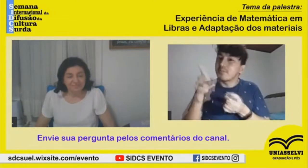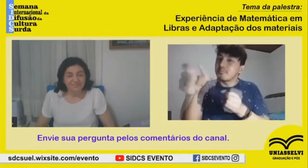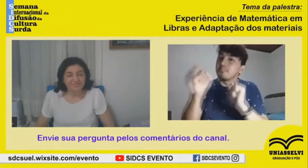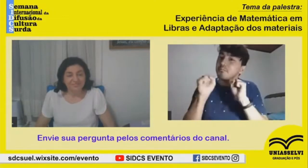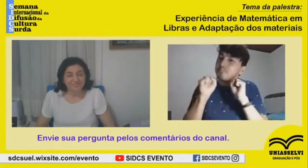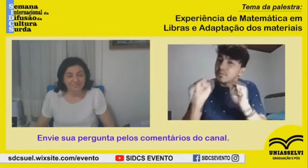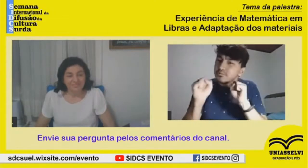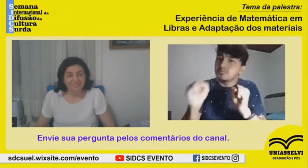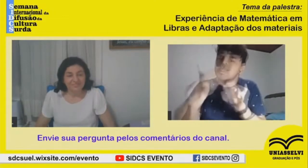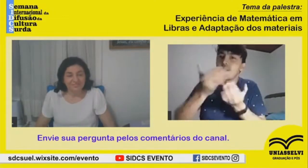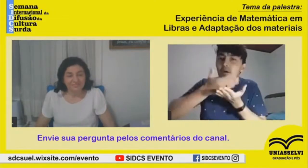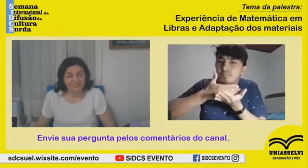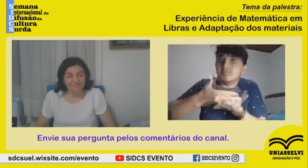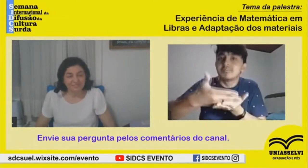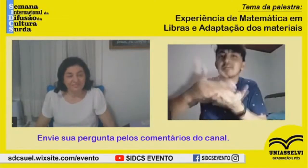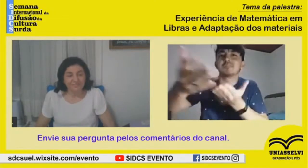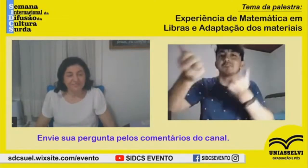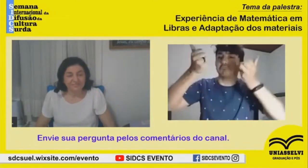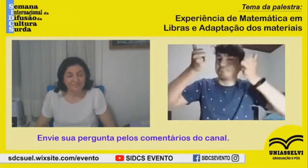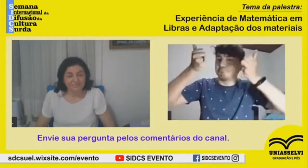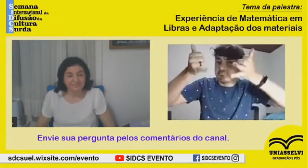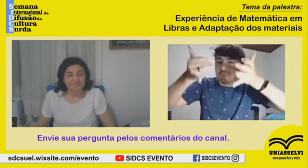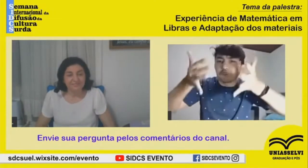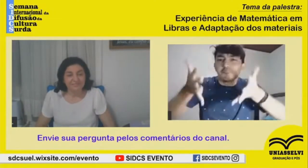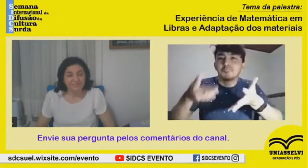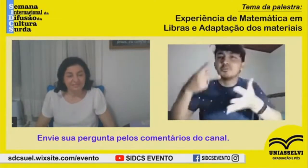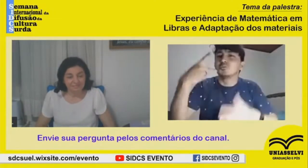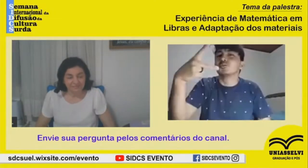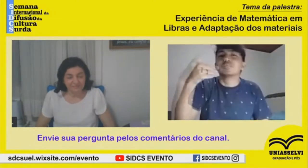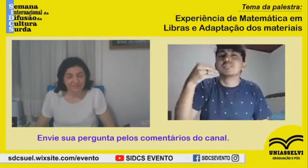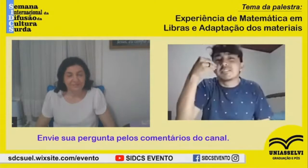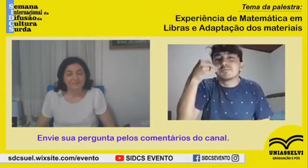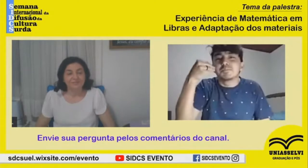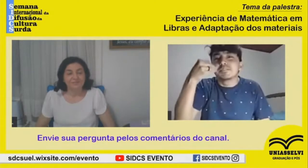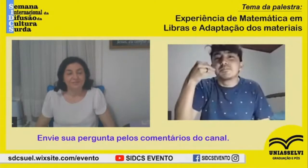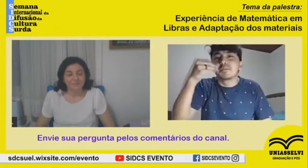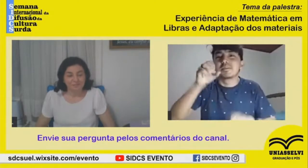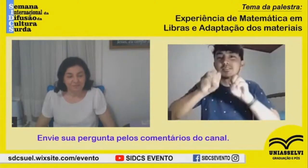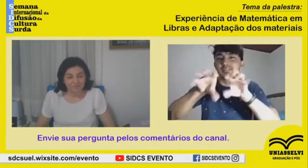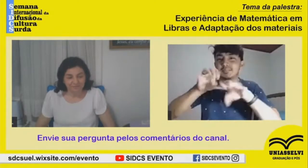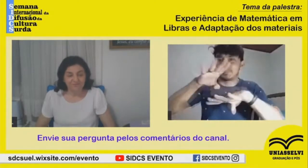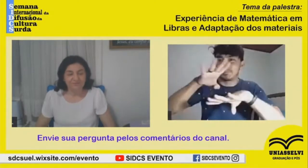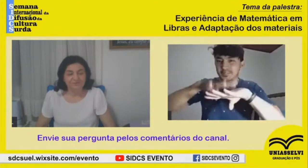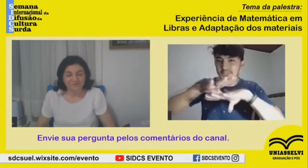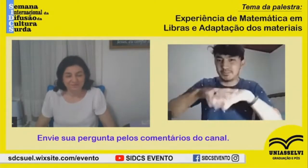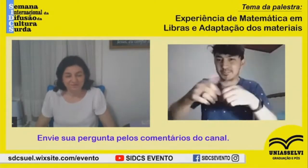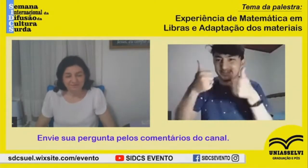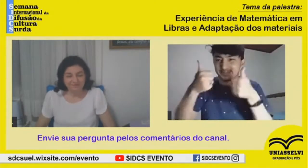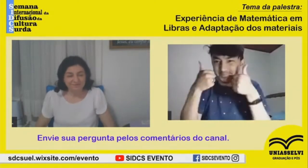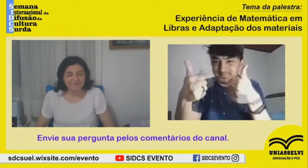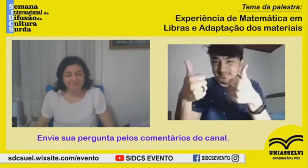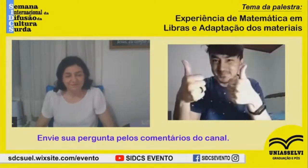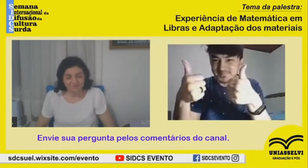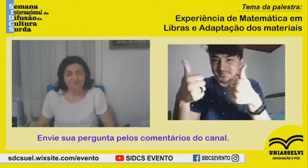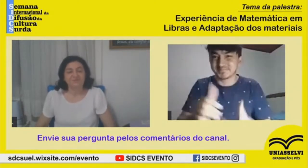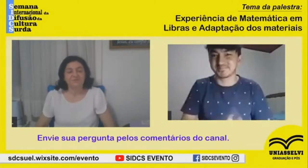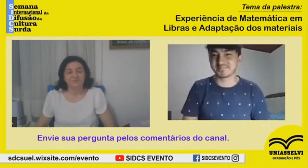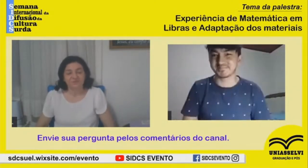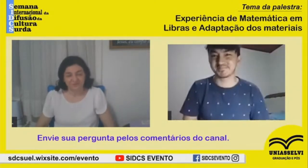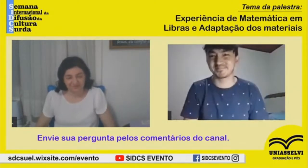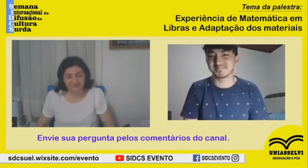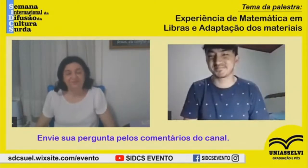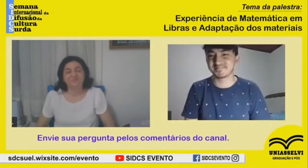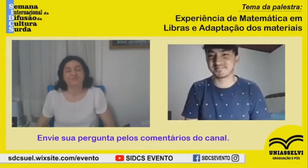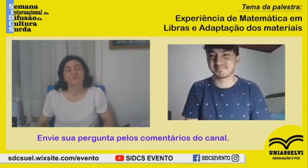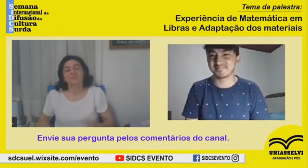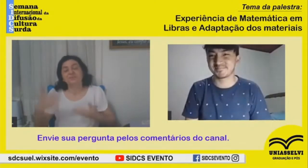Então, Zanúbia, os sinais são com você. Seja bem-vinda, fique à vontade, pode começar. Pode nos contar a sua